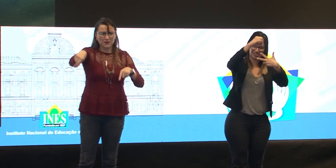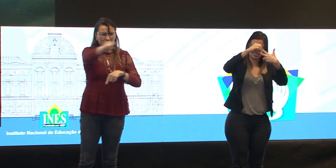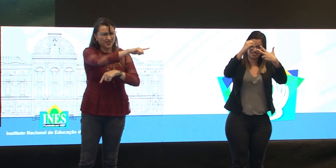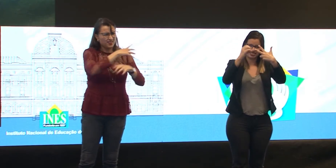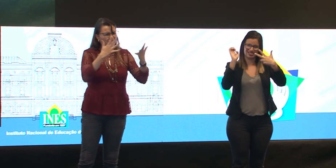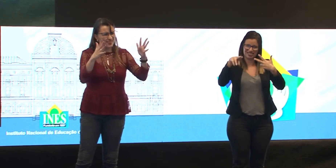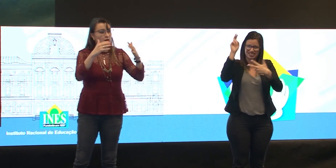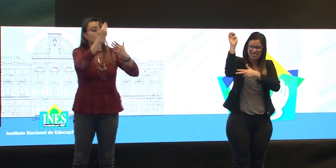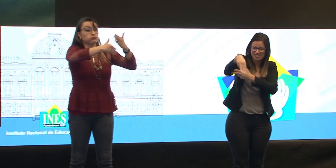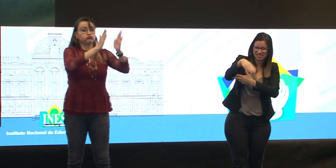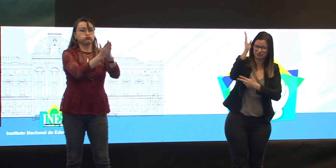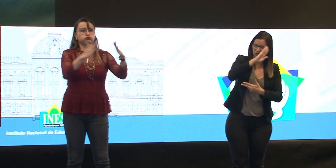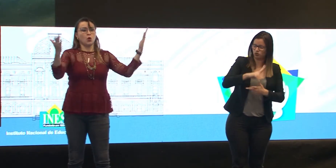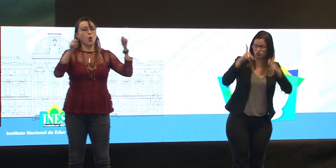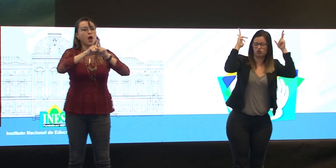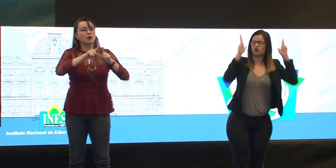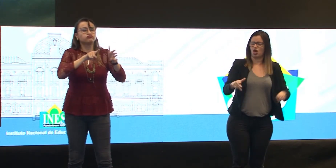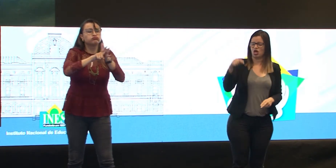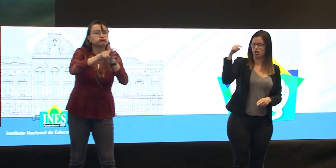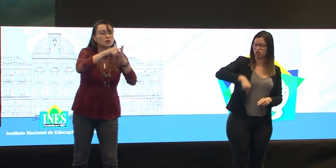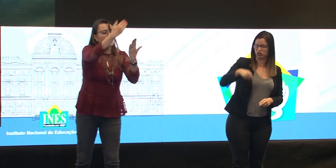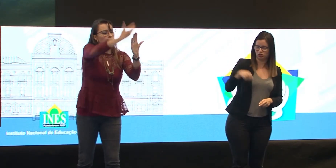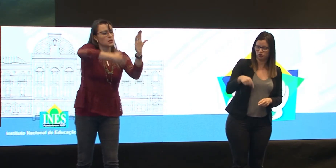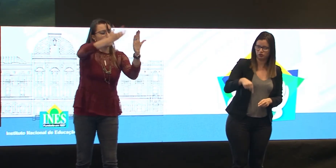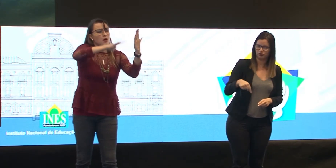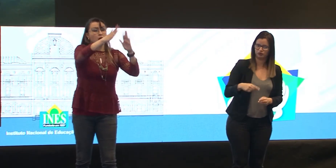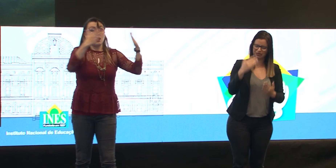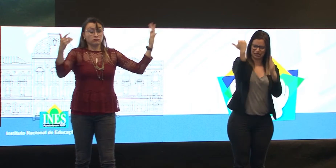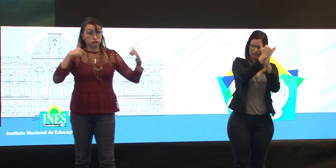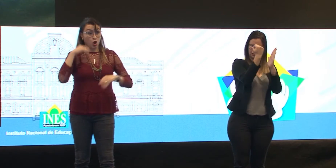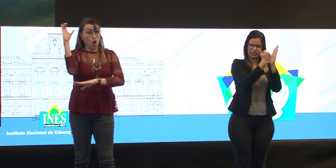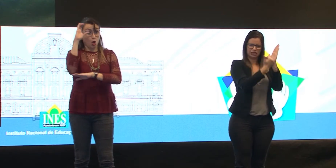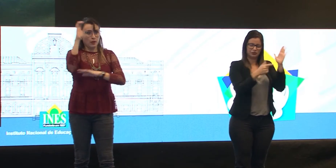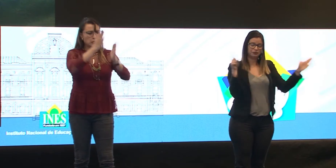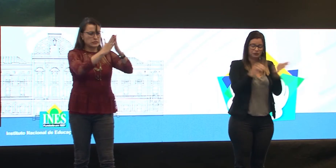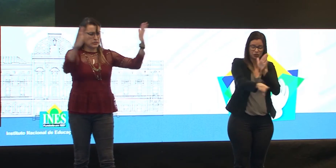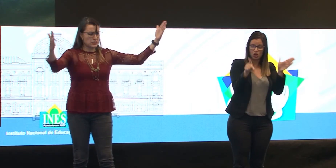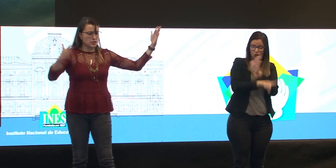Nossa, bichou tudo, né? Bichou até o closed caption.